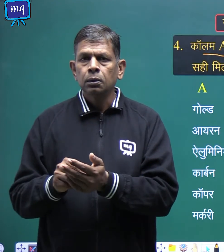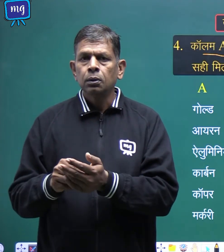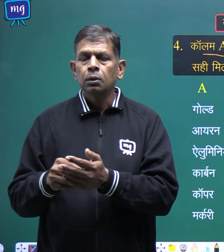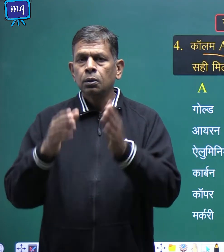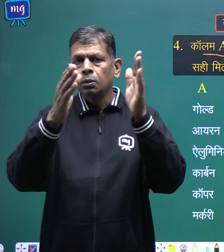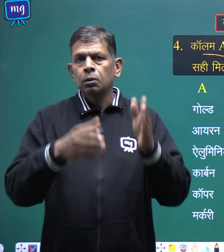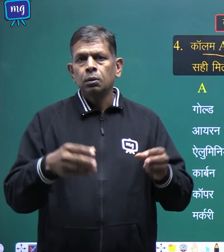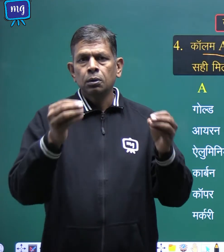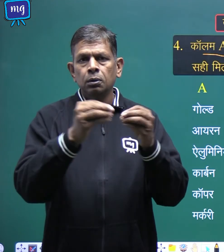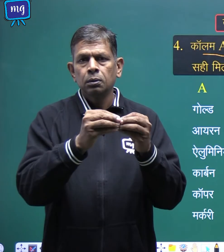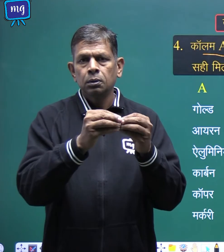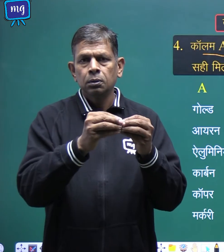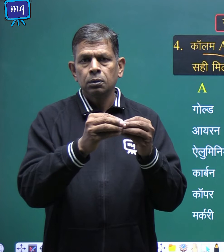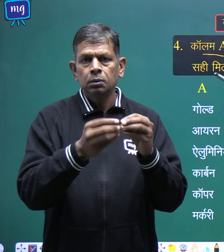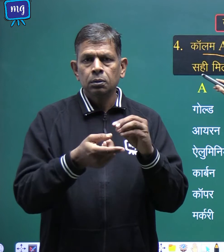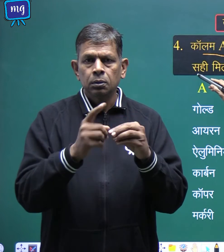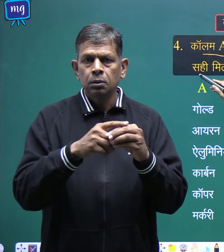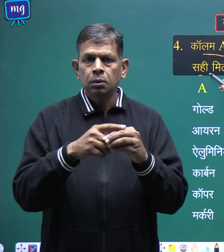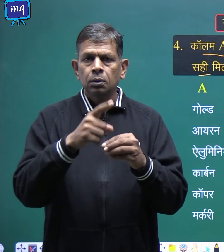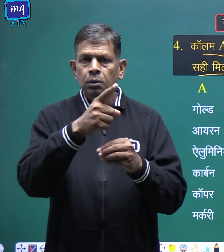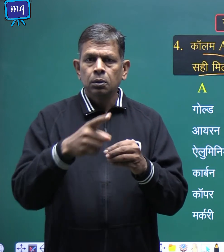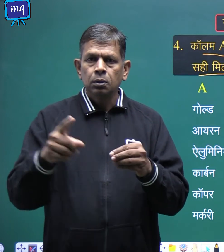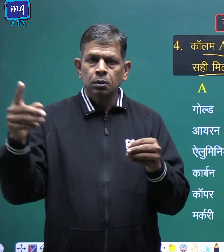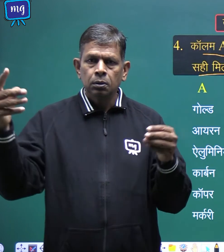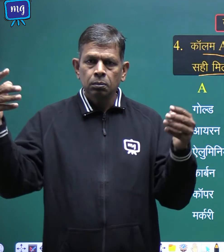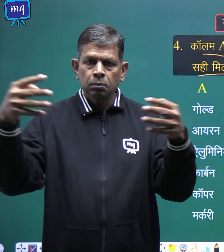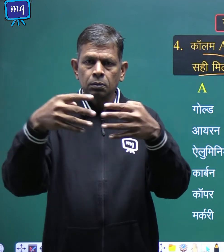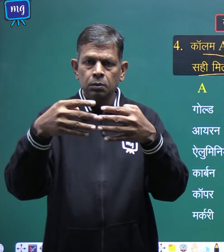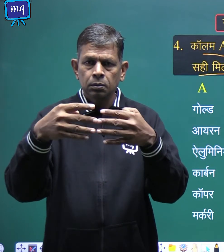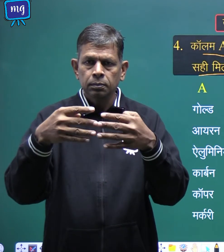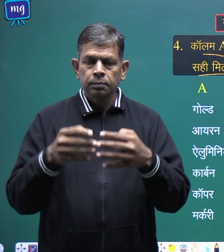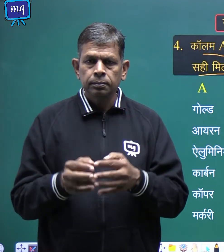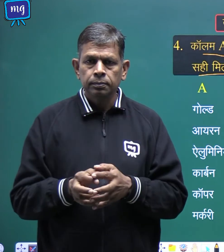कॉलम बी से सही मिलान कीजिए।